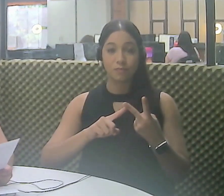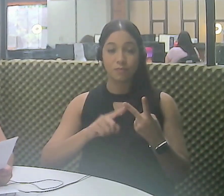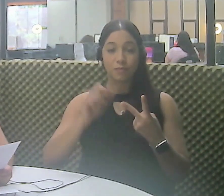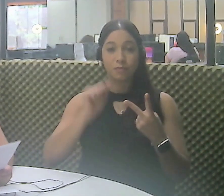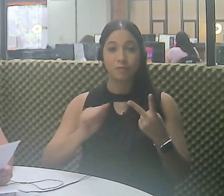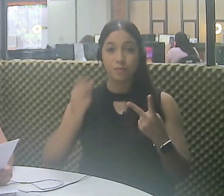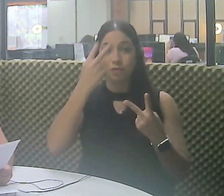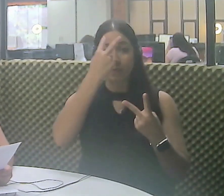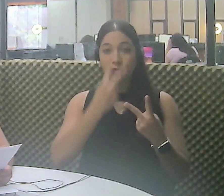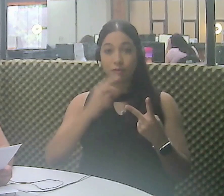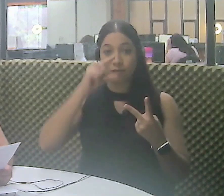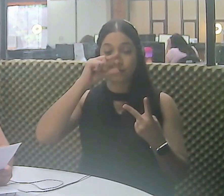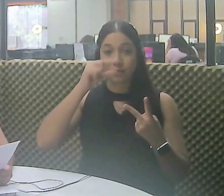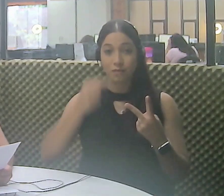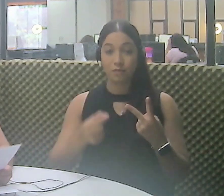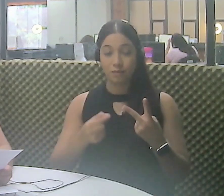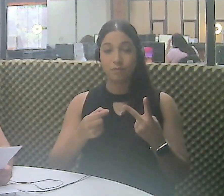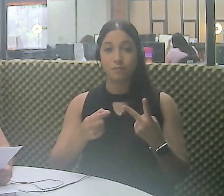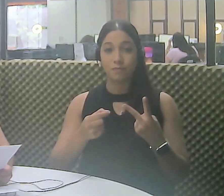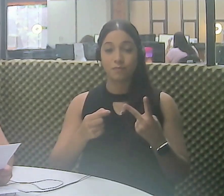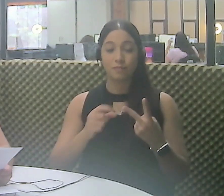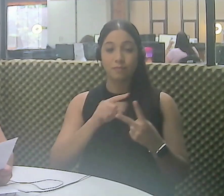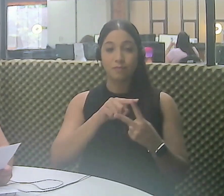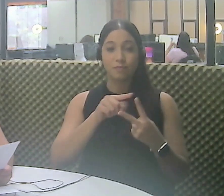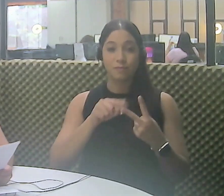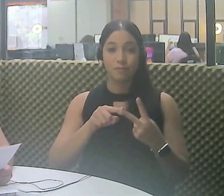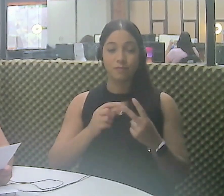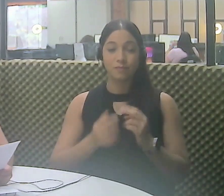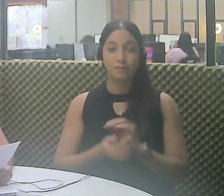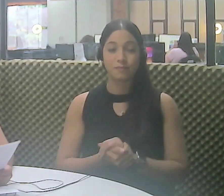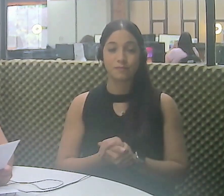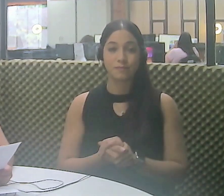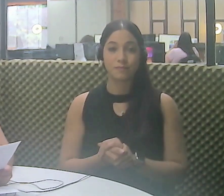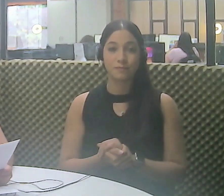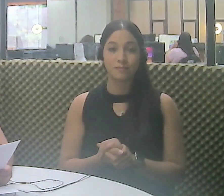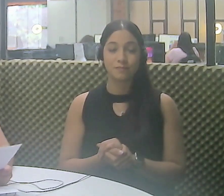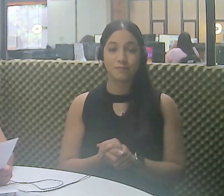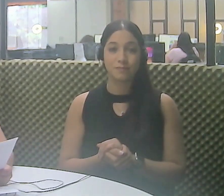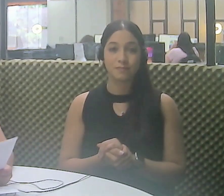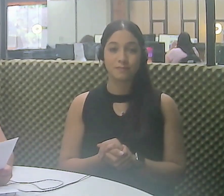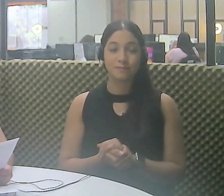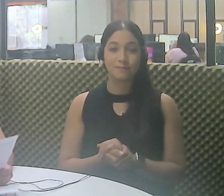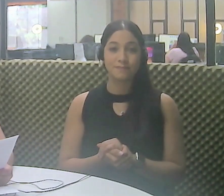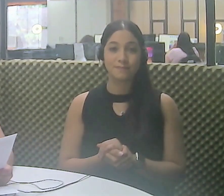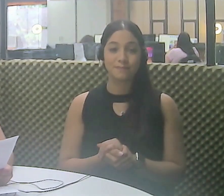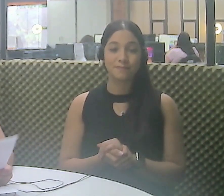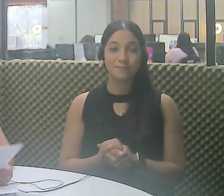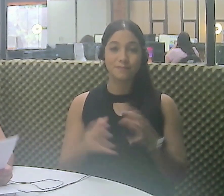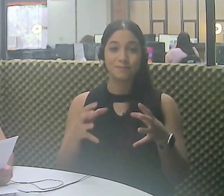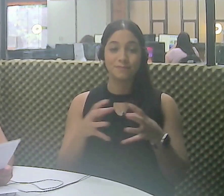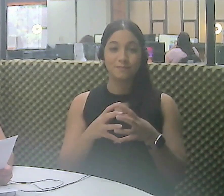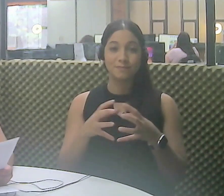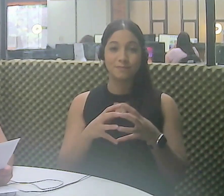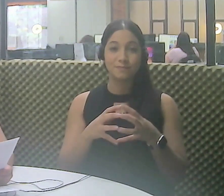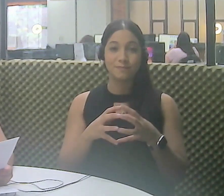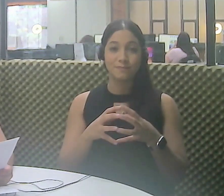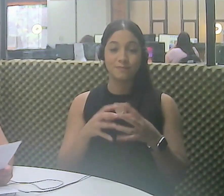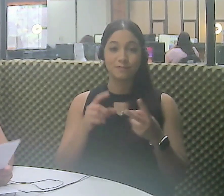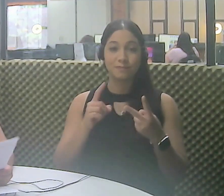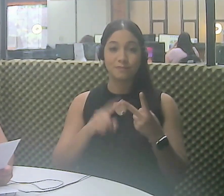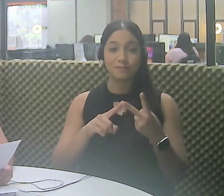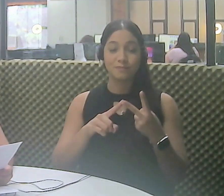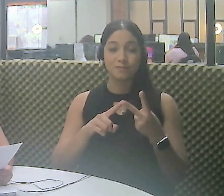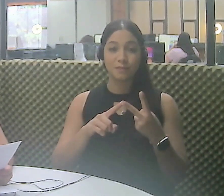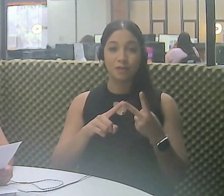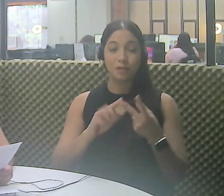e a Associação dos Deficientes Visuais do Triângulo, a ADEVITRIM. A equipe ADEVITRIM